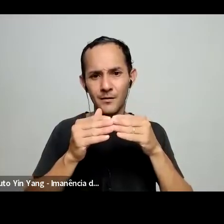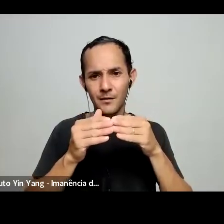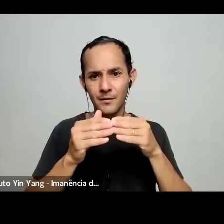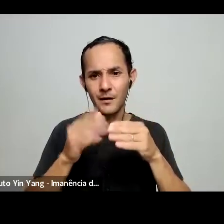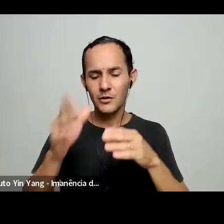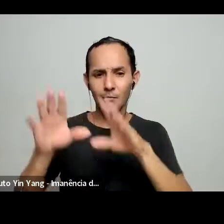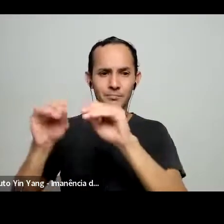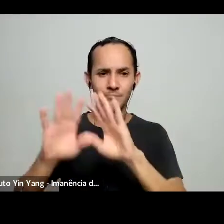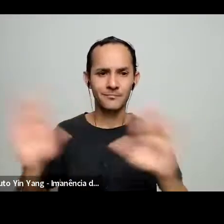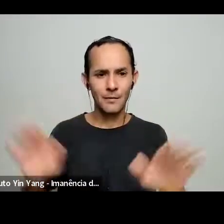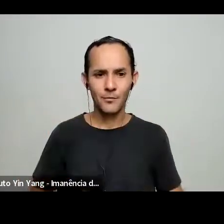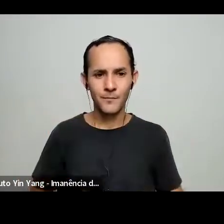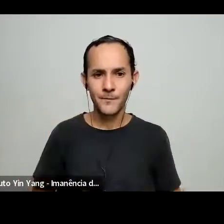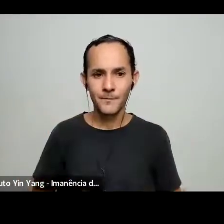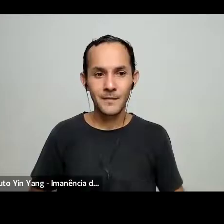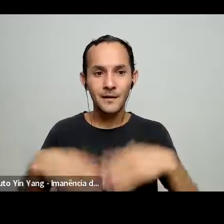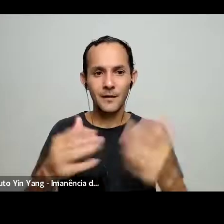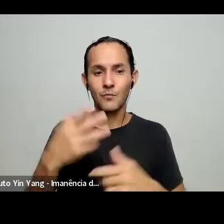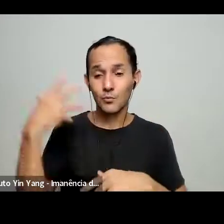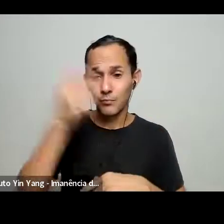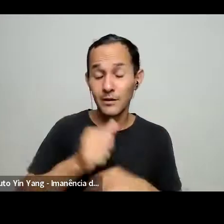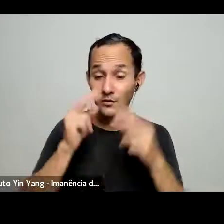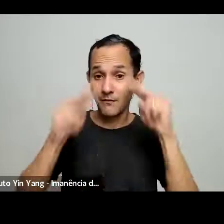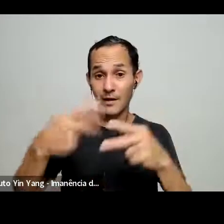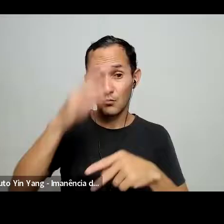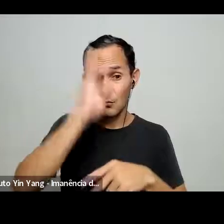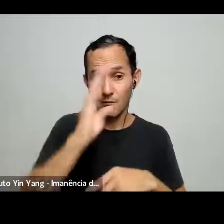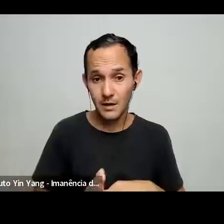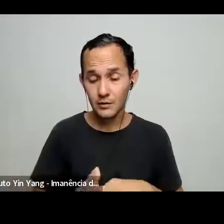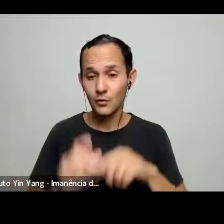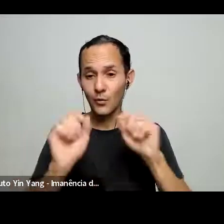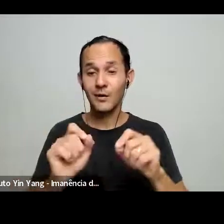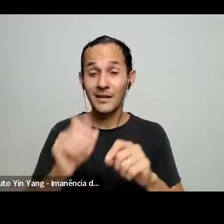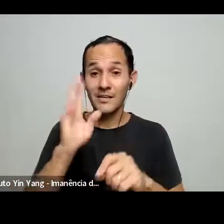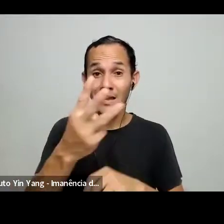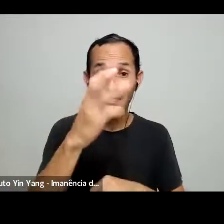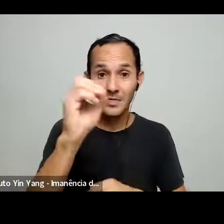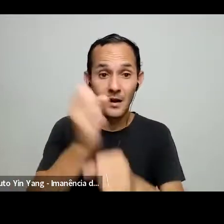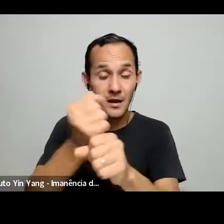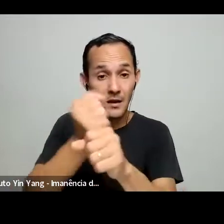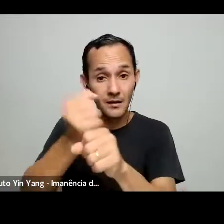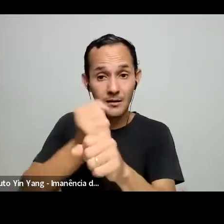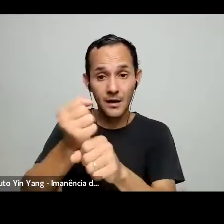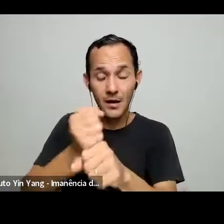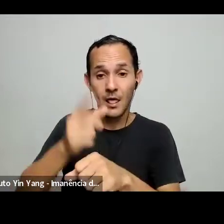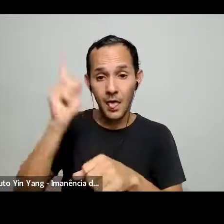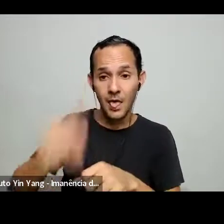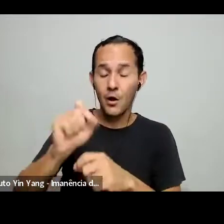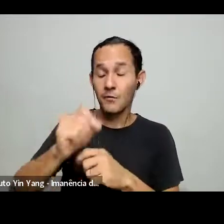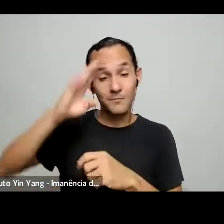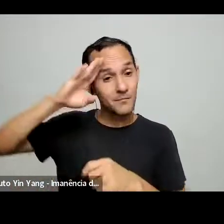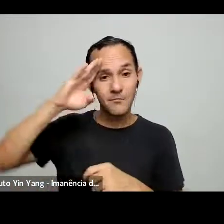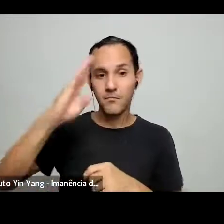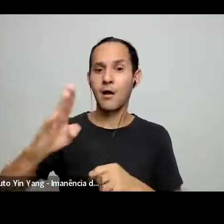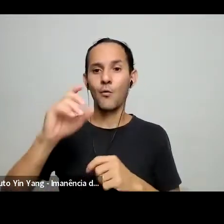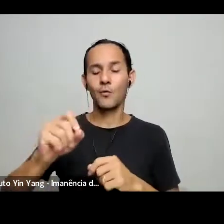Pronto, já desliguei. Então, é muito lindo ver que o Brasil, há 30 anos já estando como lugar de ponta, né,